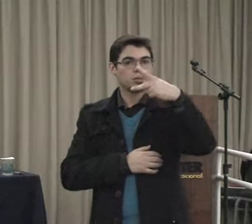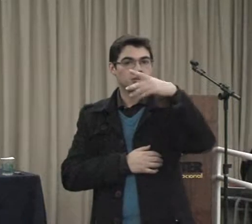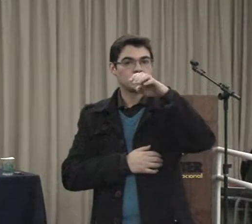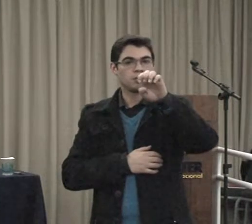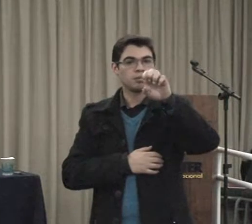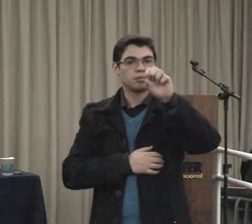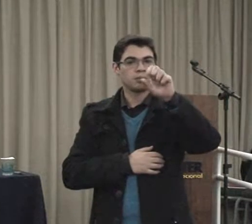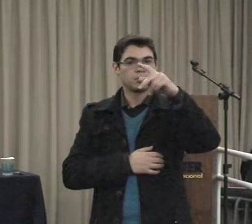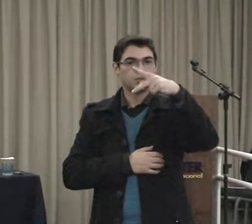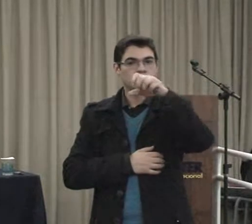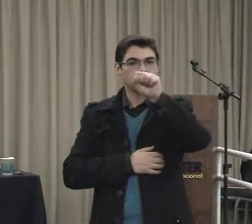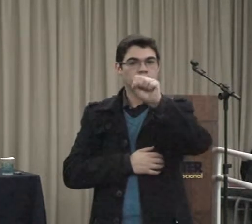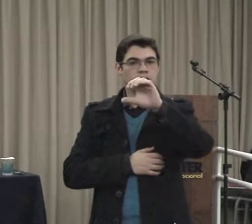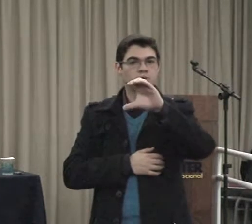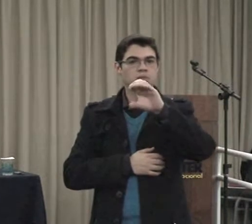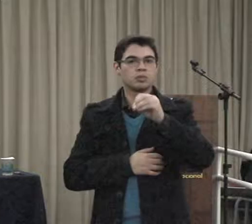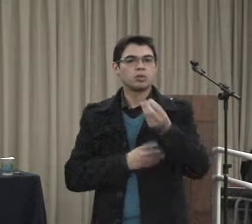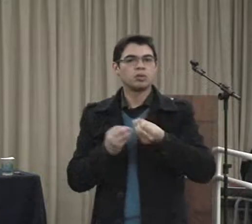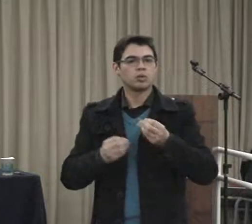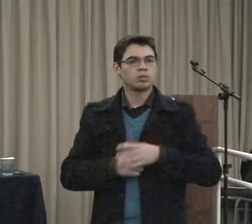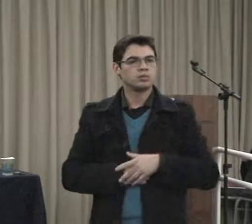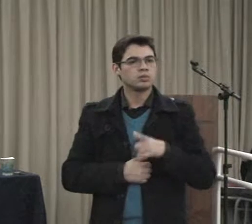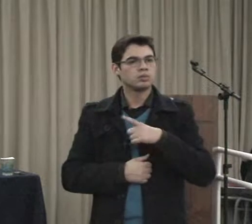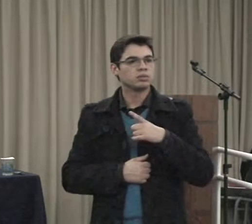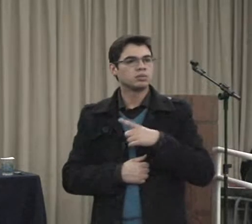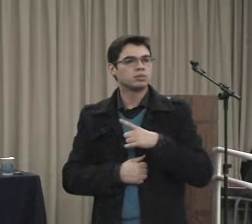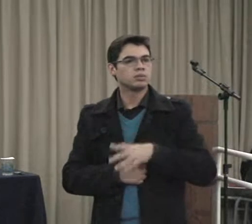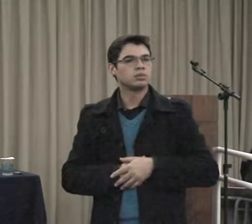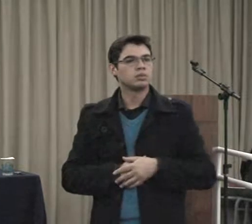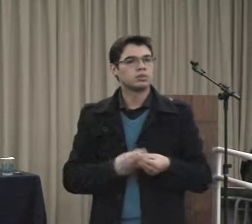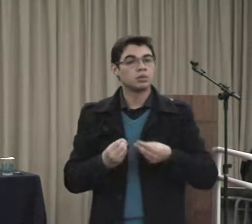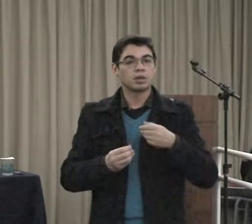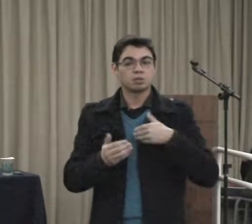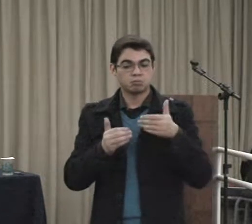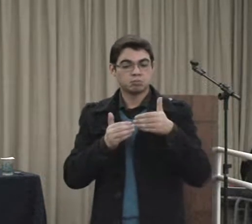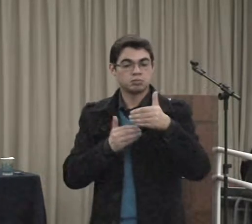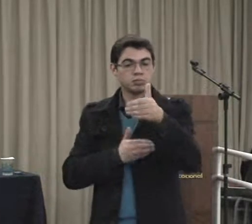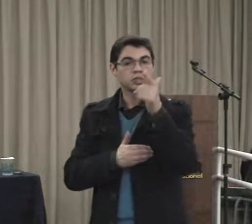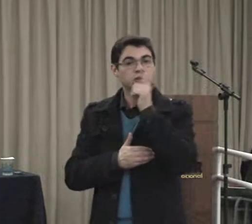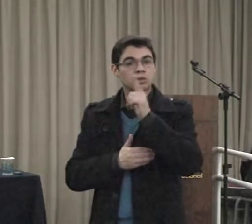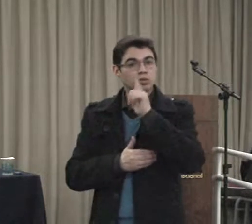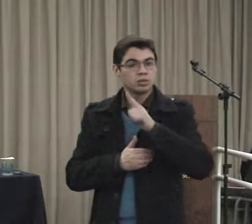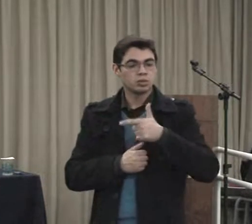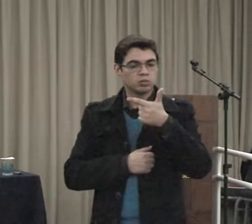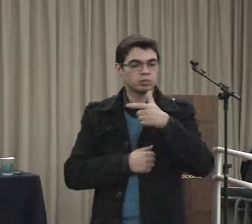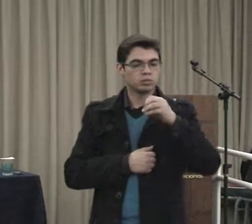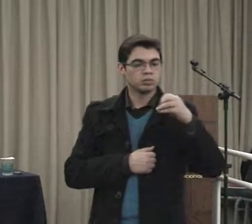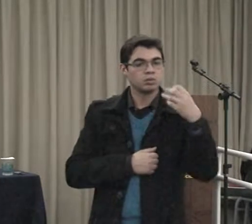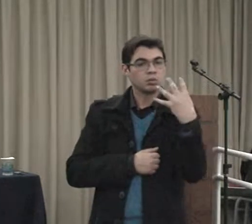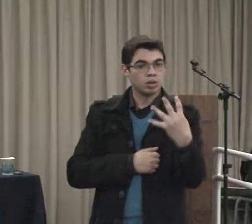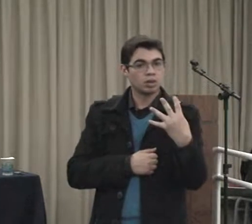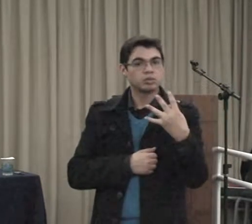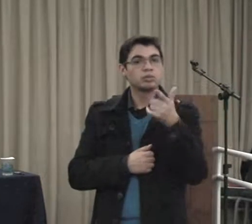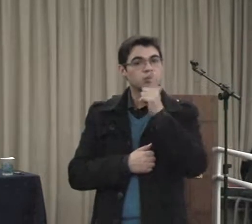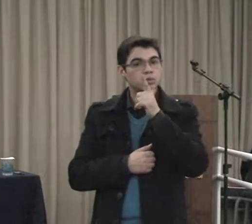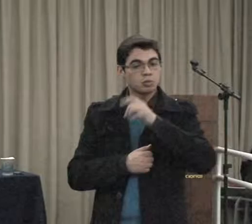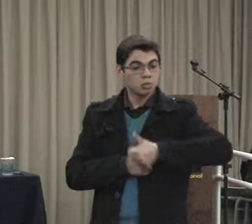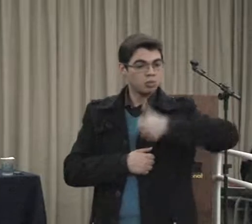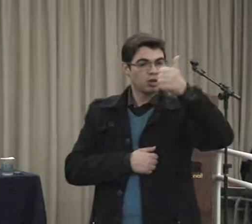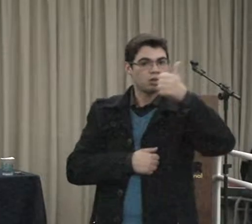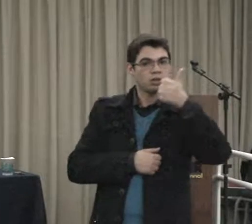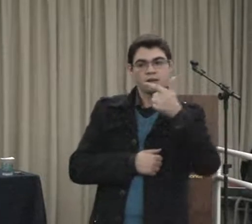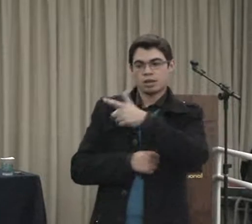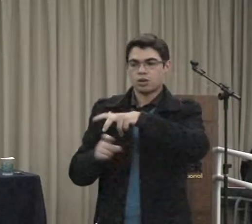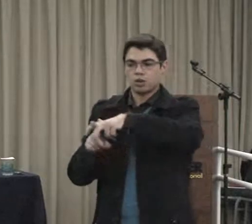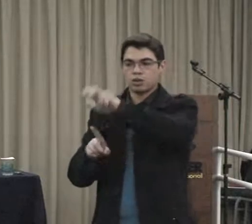Coca sempre, né? Graças à sustentabilidade, ela passou a Coca em 2004. Tá? Por quê?